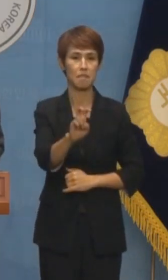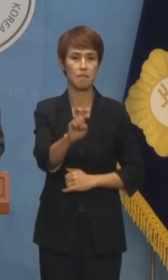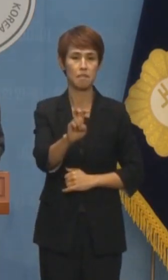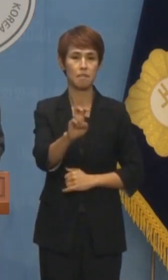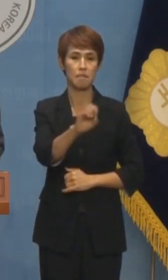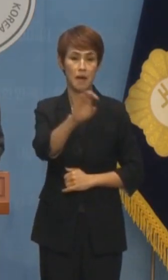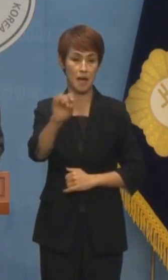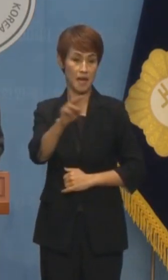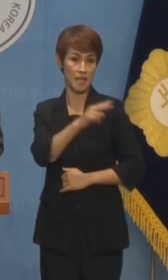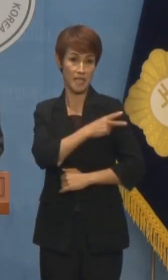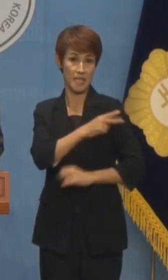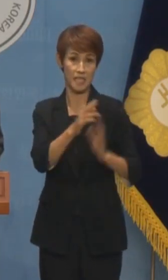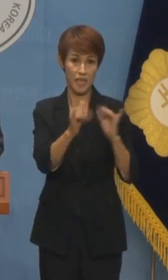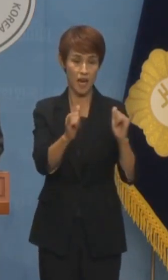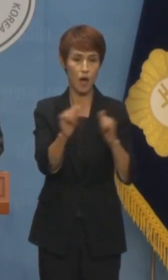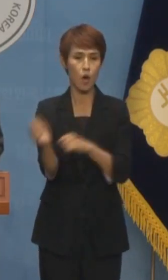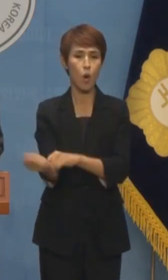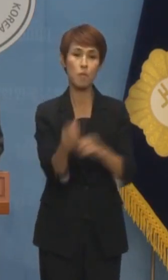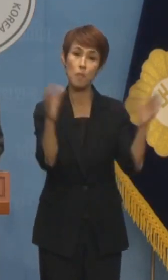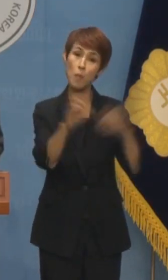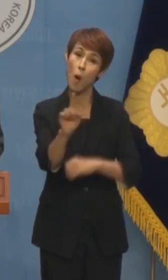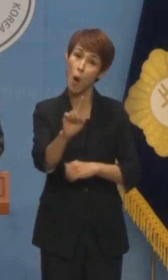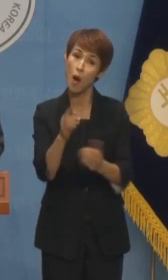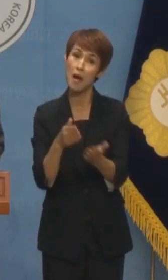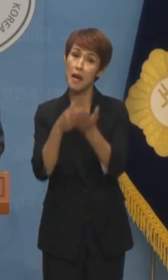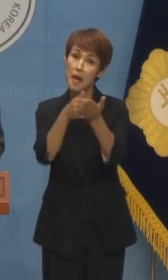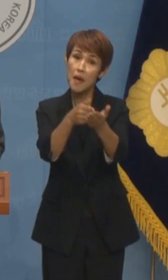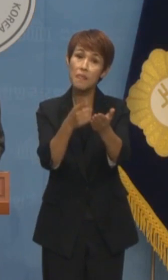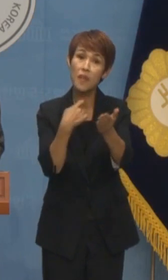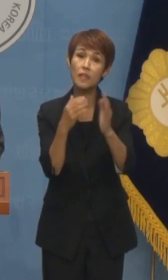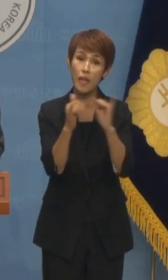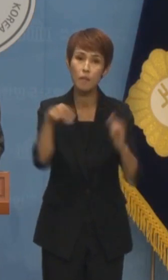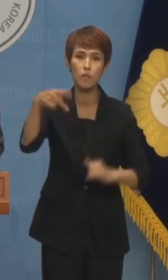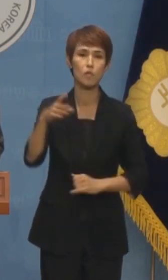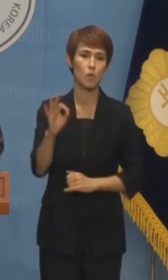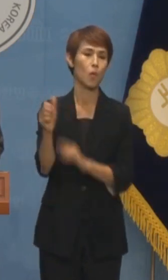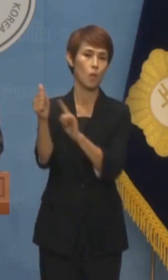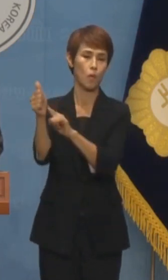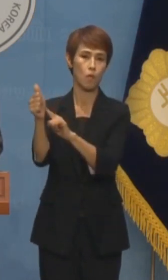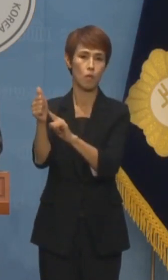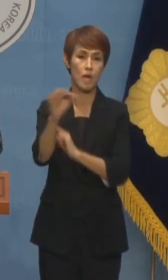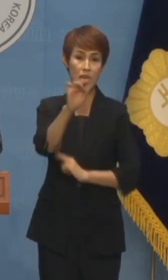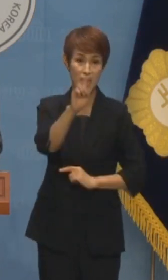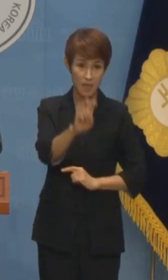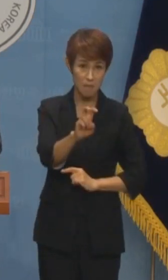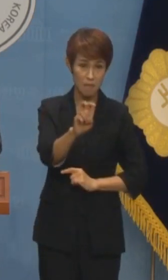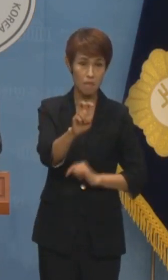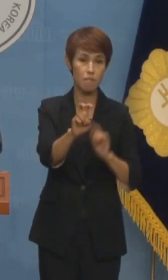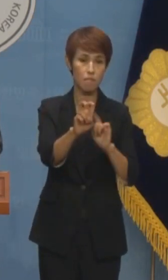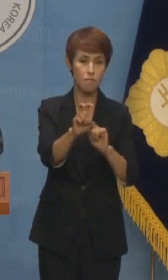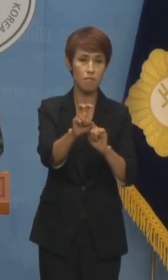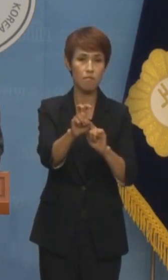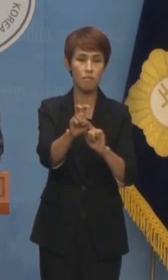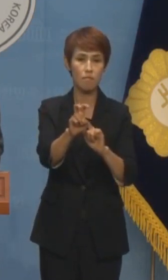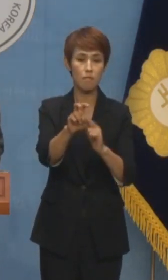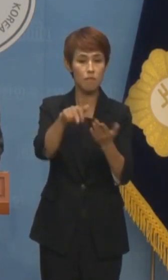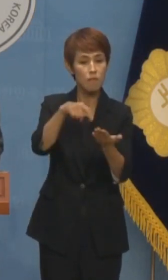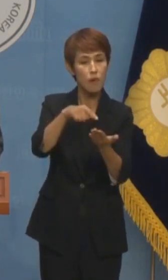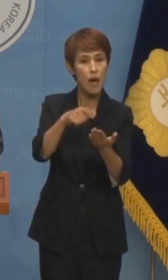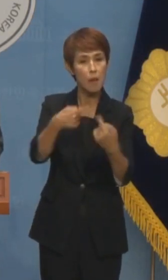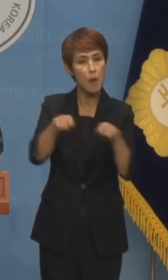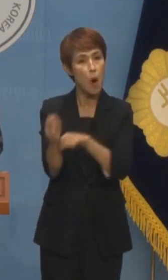사단장과 골프 모임을 제안한 인물입니다. 그런데 임성근 사단장을 운운하는 송호종 씨는